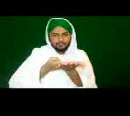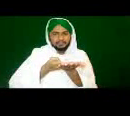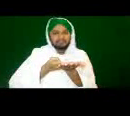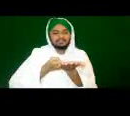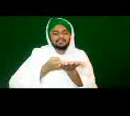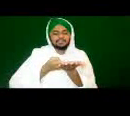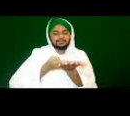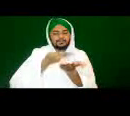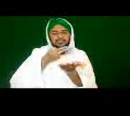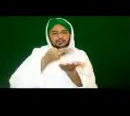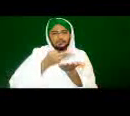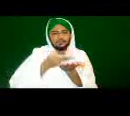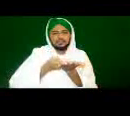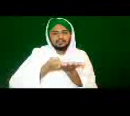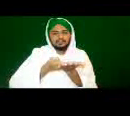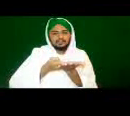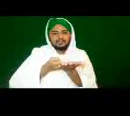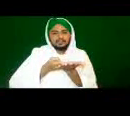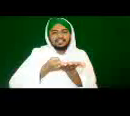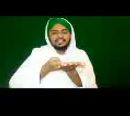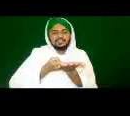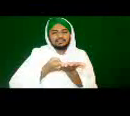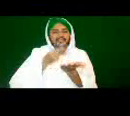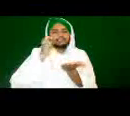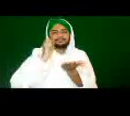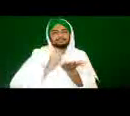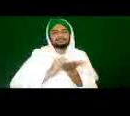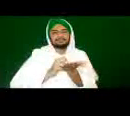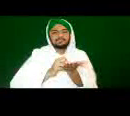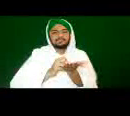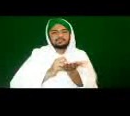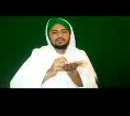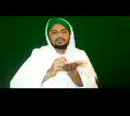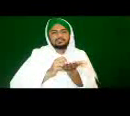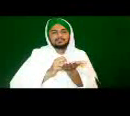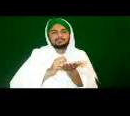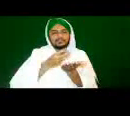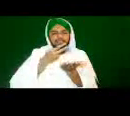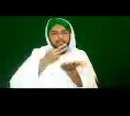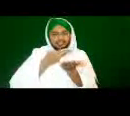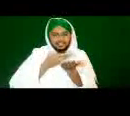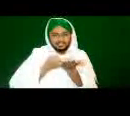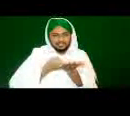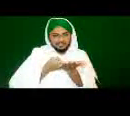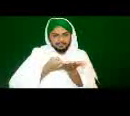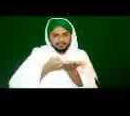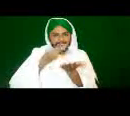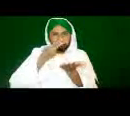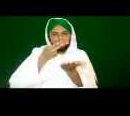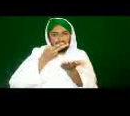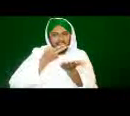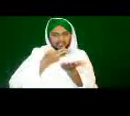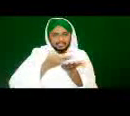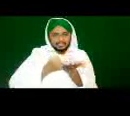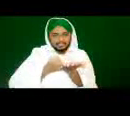رکھ دیجئے، یہ ہوا لیٹنا، صحیح ہے. لیٹنا، لیٹنا.